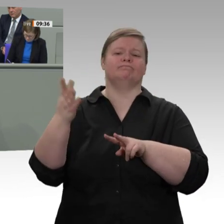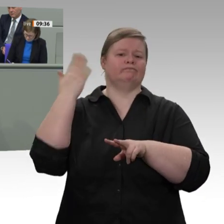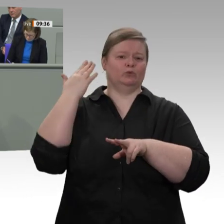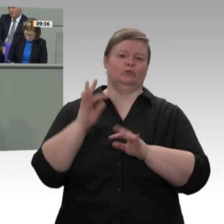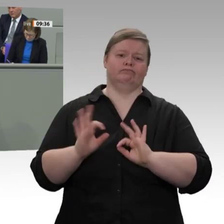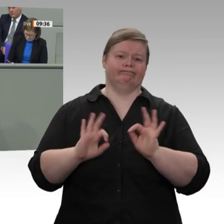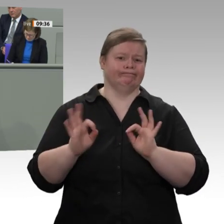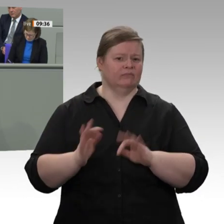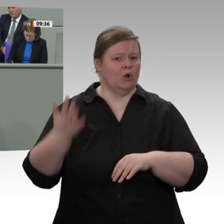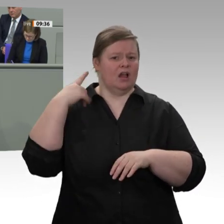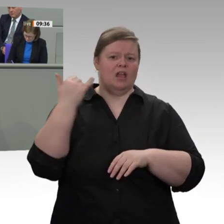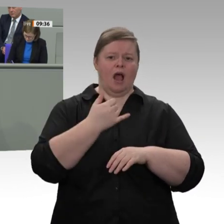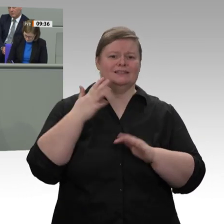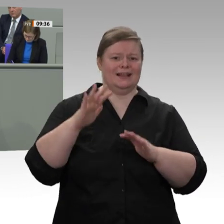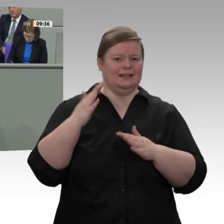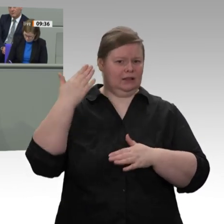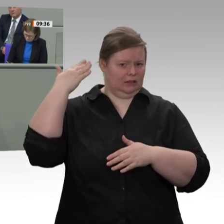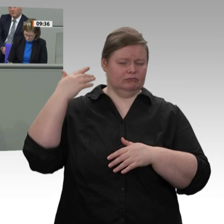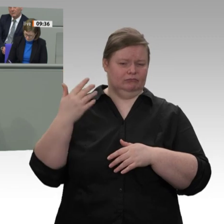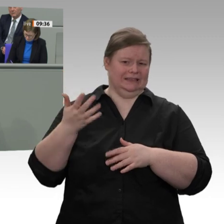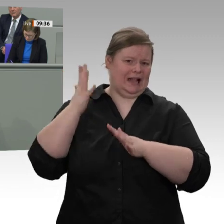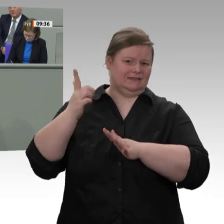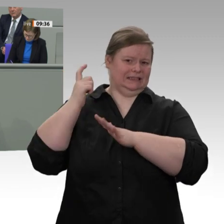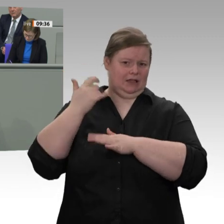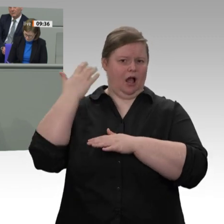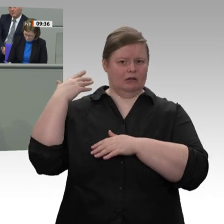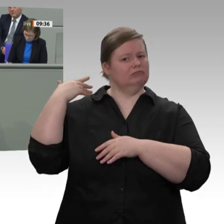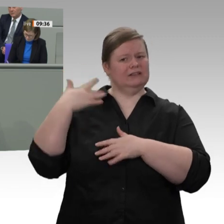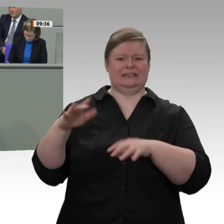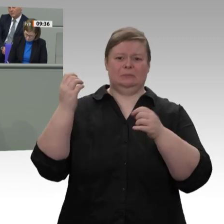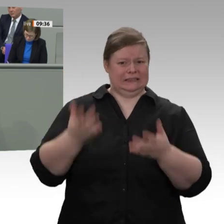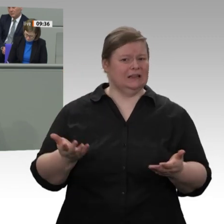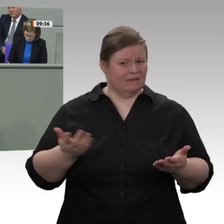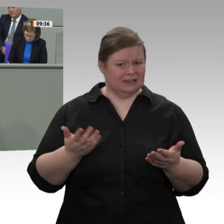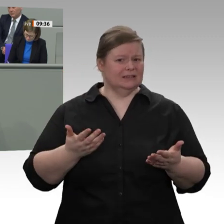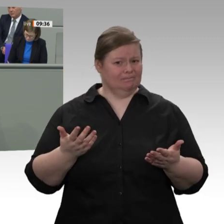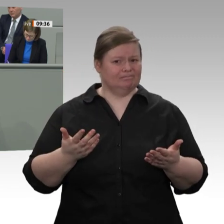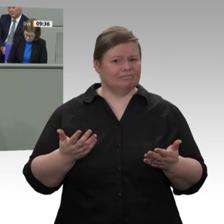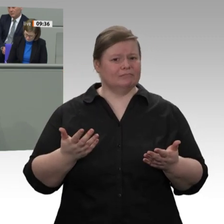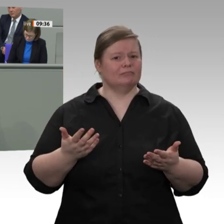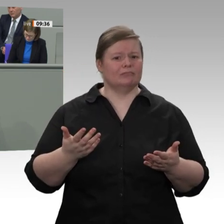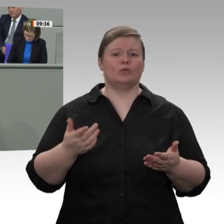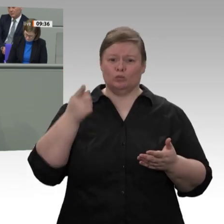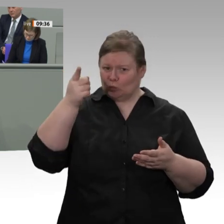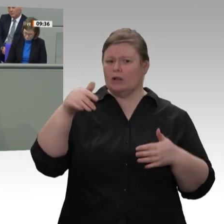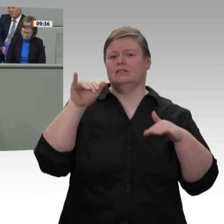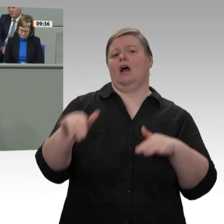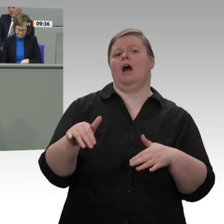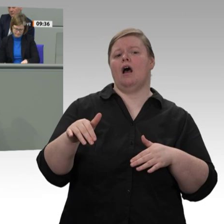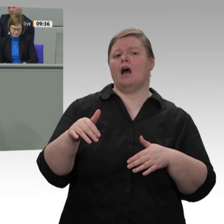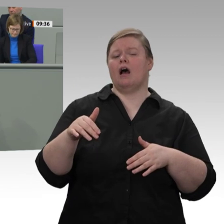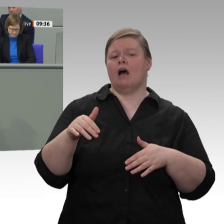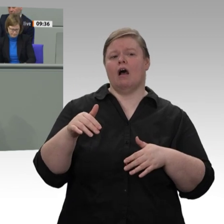dämliche Bewältigungspolitik, wie Herr Höcke gesagt hat. Ich bin stolz, dass wir unsere Kinder so erziehen, im